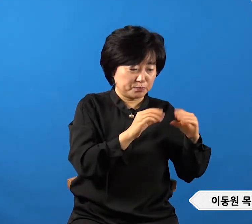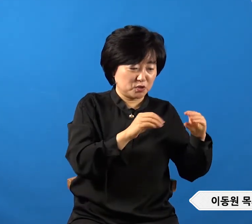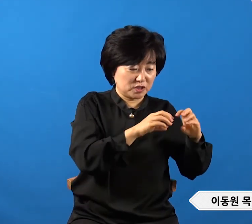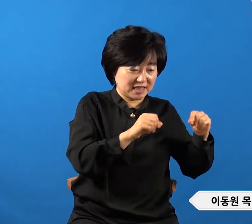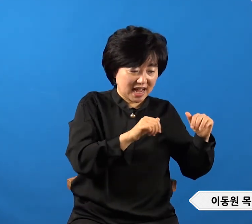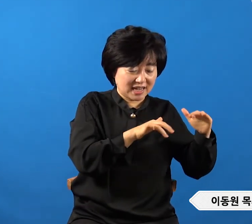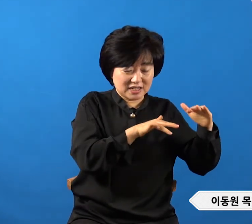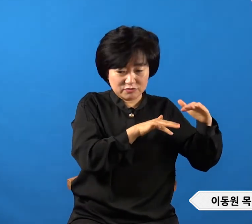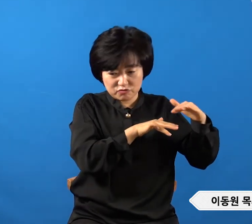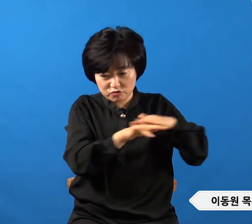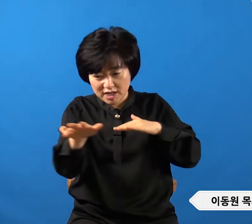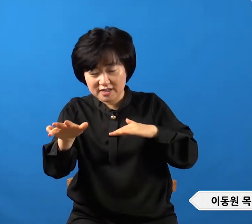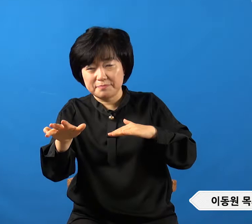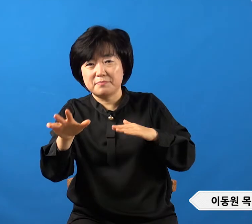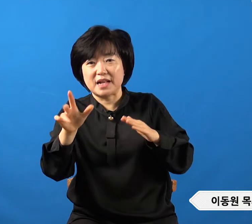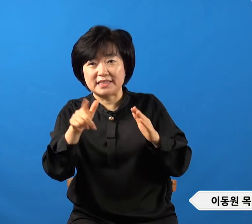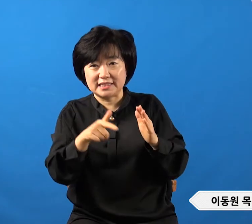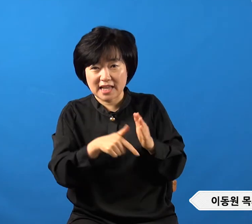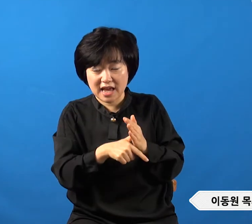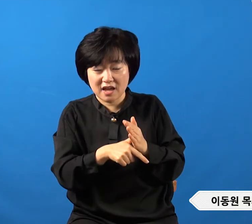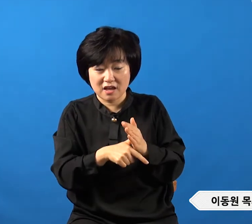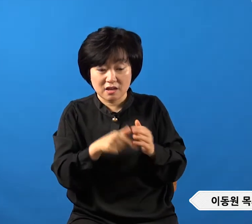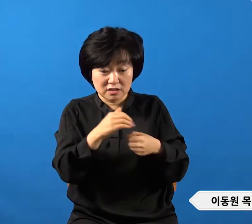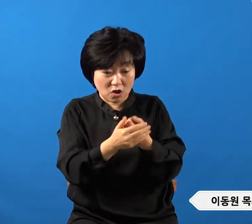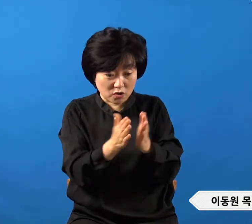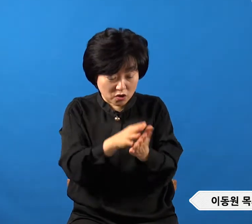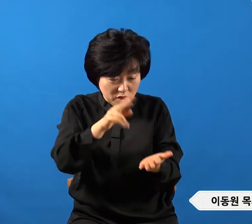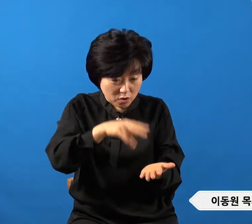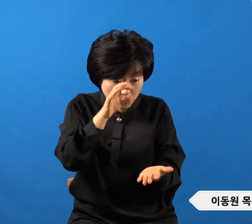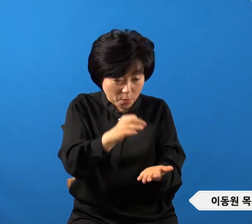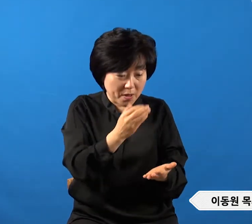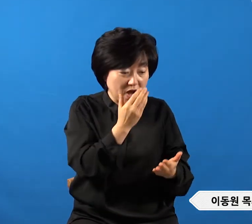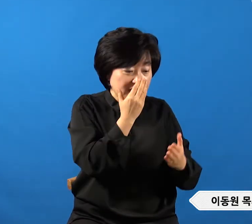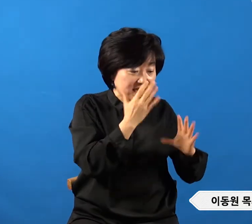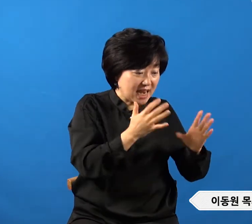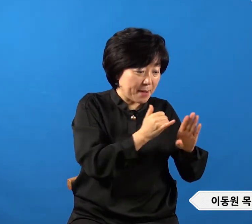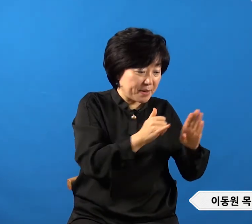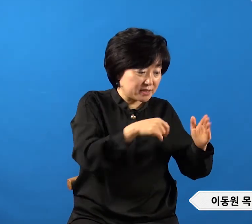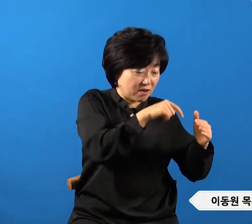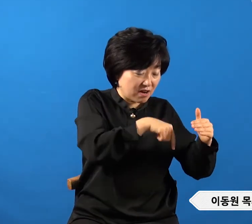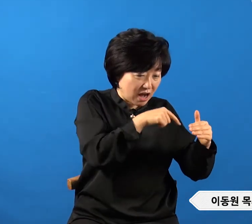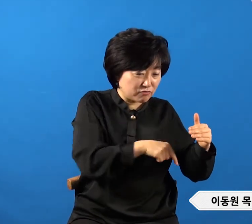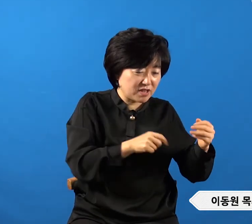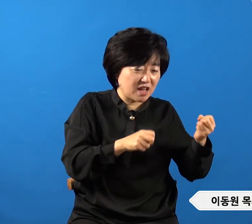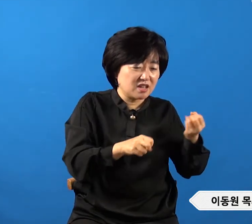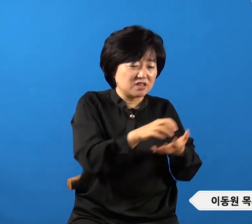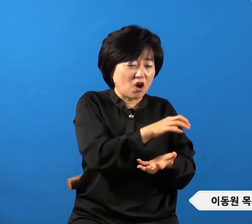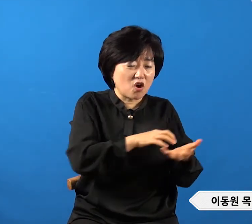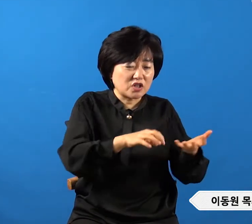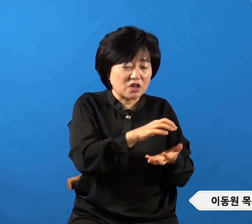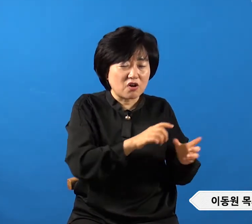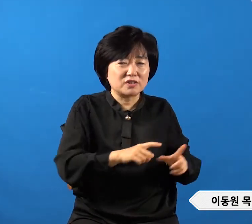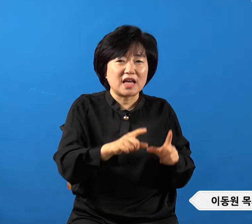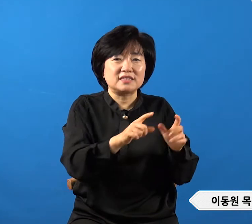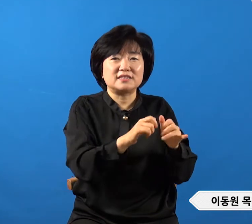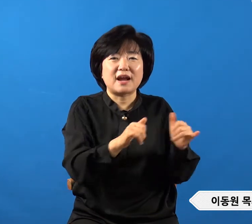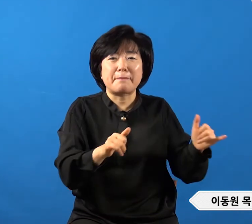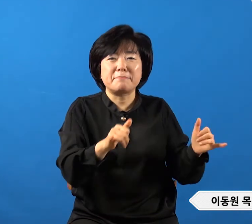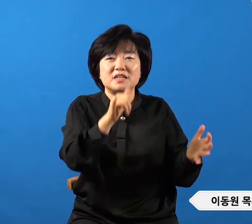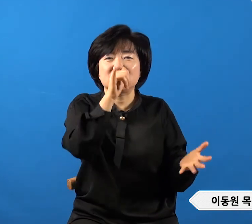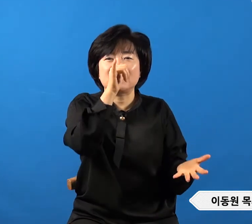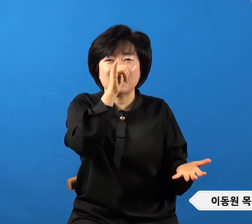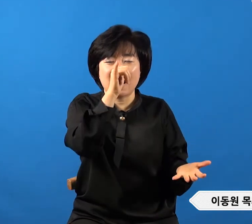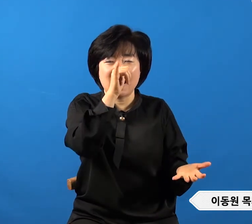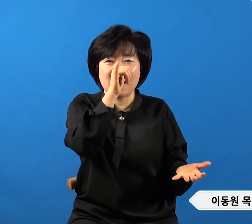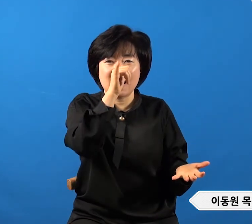때, 출애굽을 할 때 성경에 보시면 이스라엘 백성 가운데 섞여 사는 무리들이